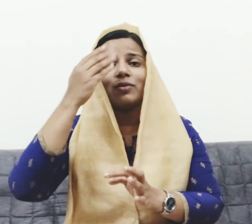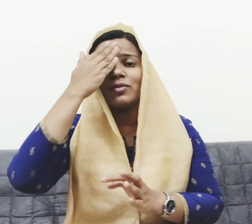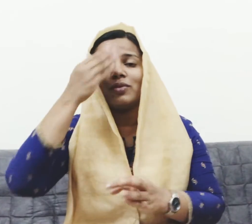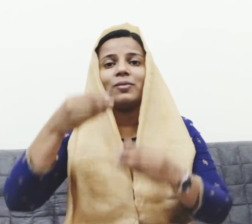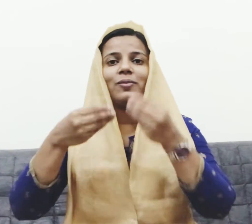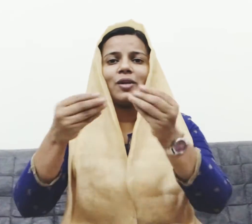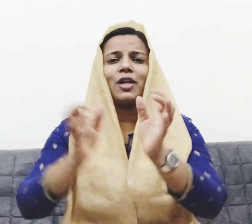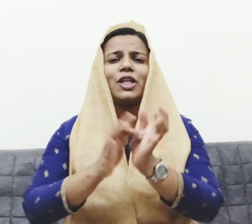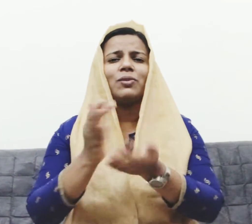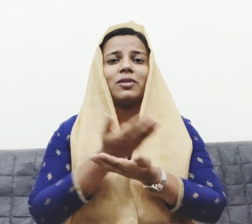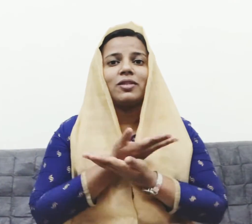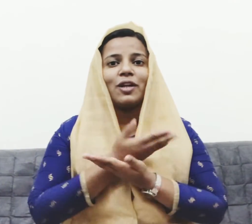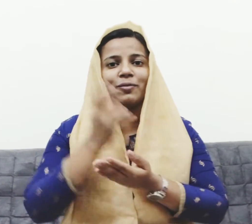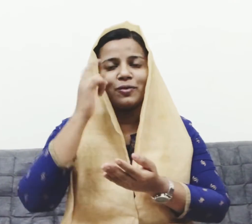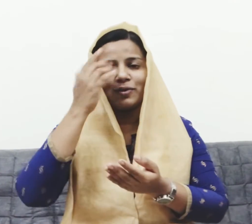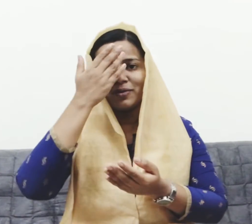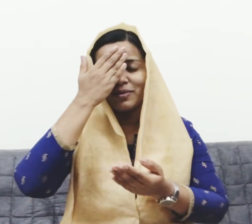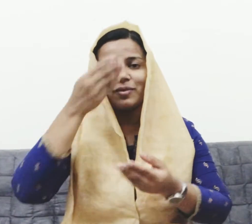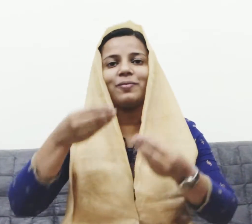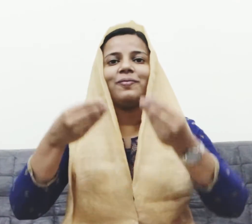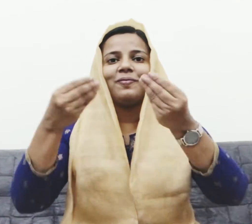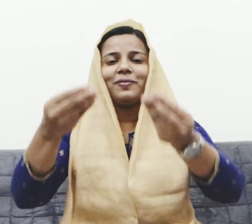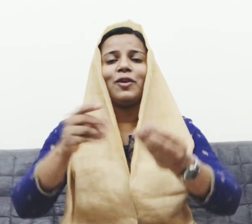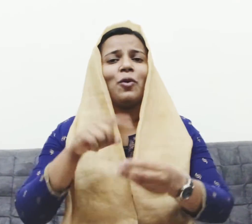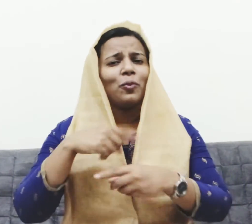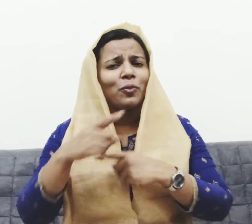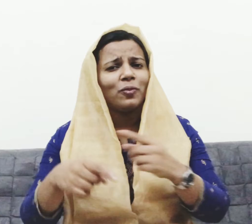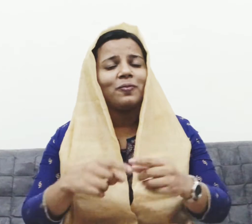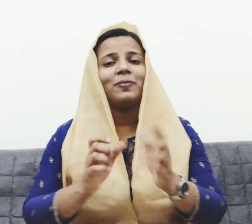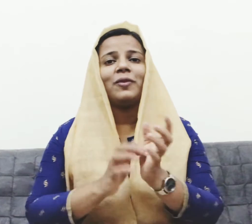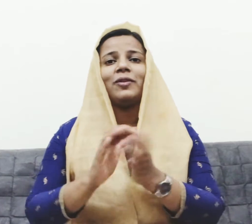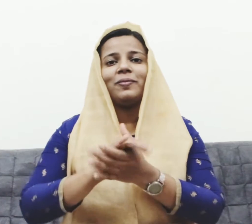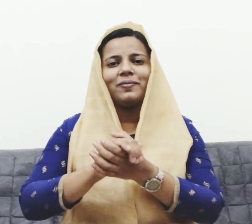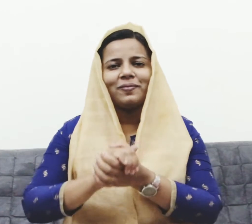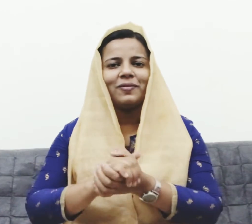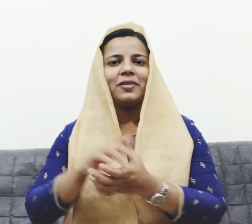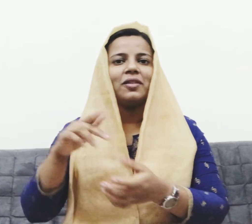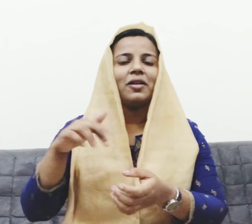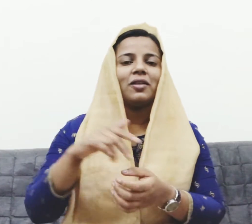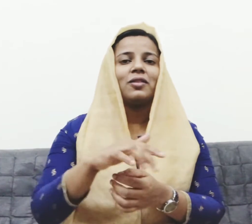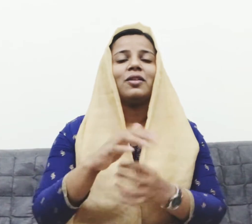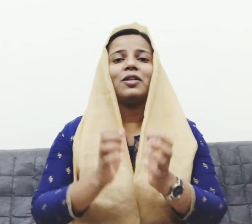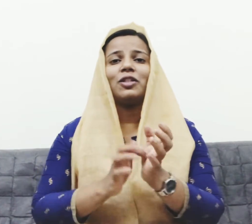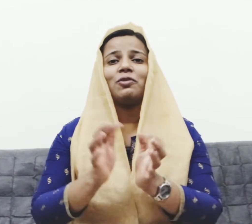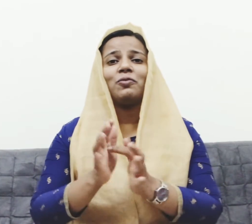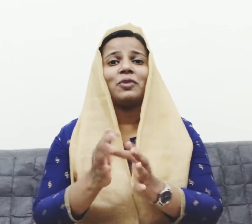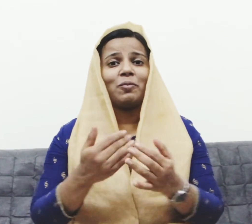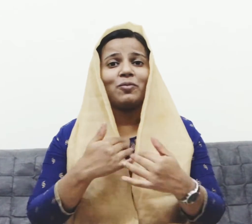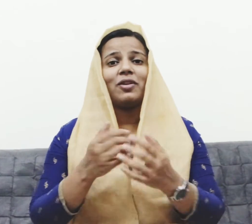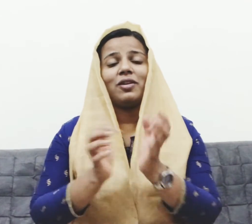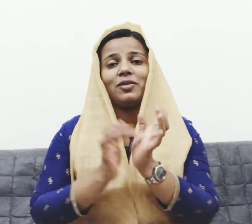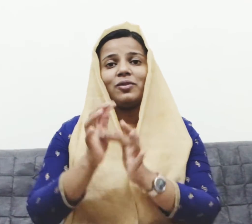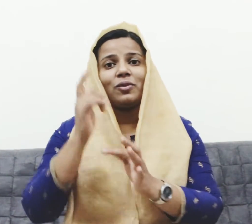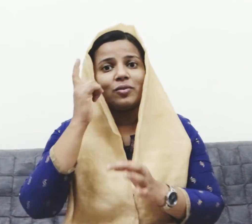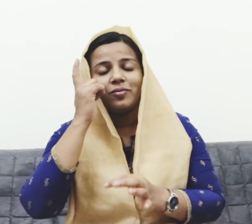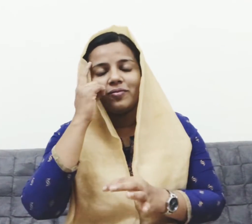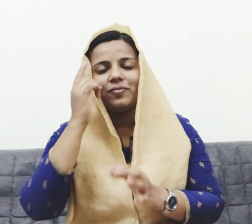സ്തോത്രം പറഞ്ഞാട്ട്, കർത്താവിൻ്റെ സ്നേഹത്തിനായിട്ട് സ്തോത്രം പറഞ്ഞാട്ട്. ഓരോ ദിവസവും നമ്മളെ കൈപിടിച്ച് നമ്മളെ നടത്തുന്ന നമ്മുടെ കർത്താവിൻ്റെ സ്നേഹത്തെ